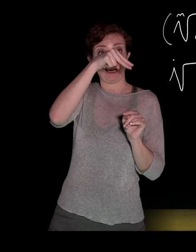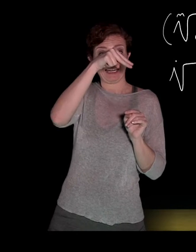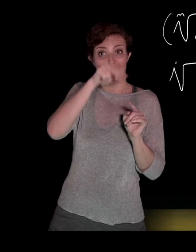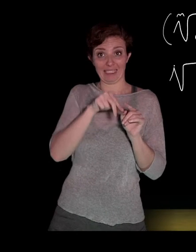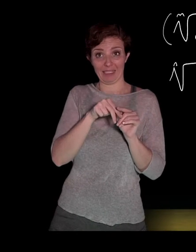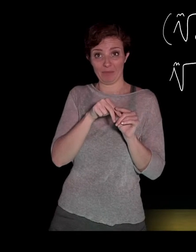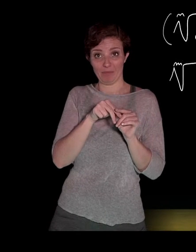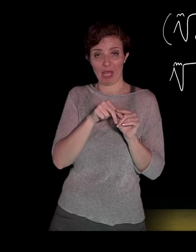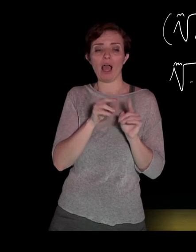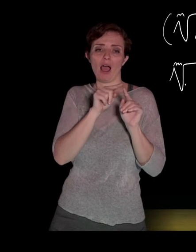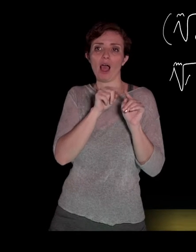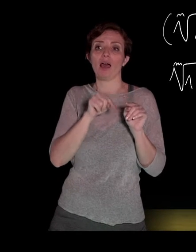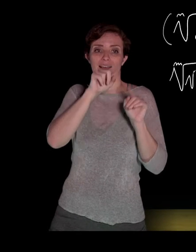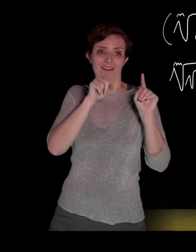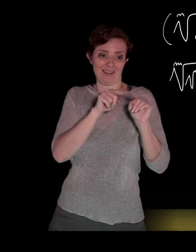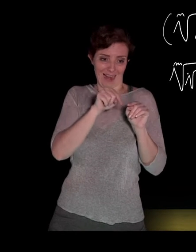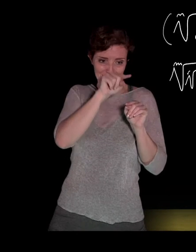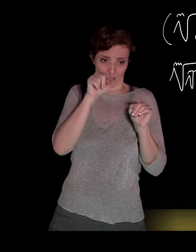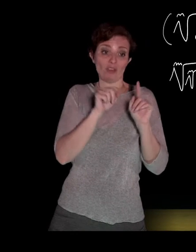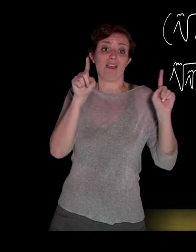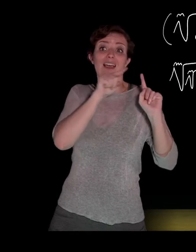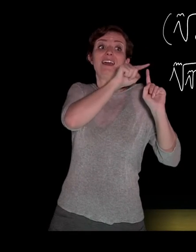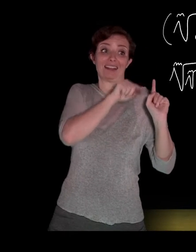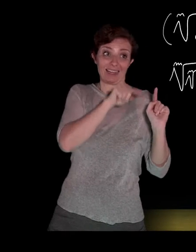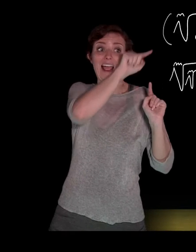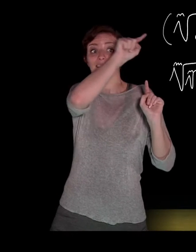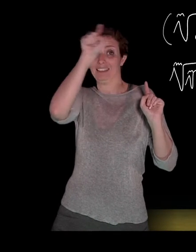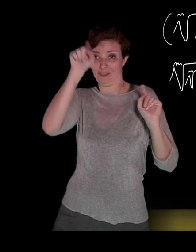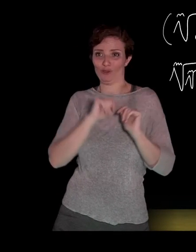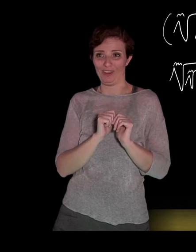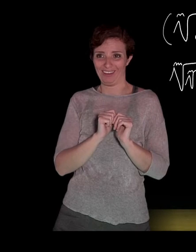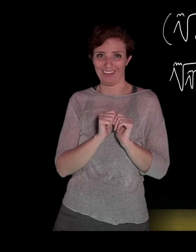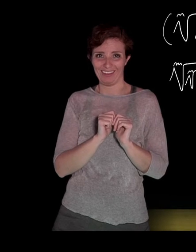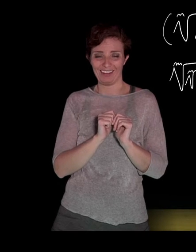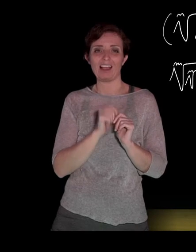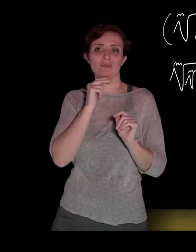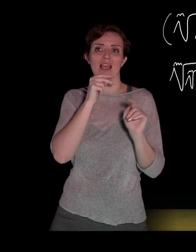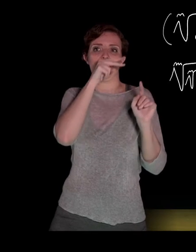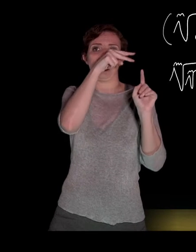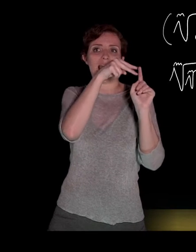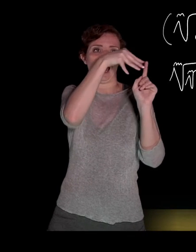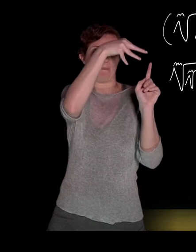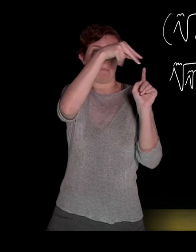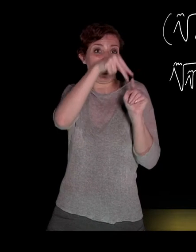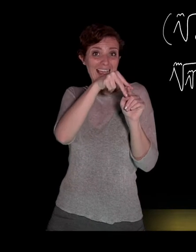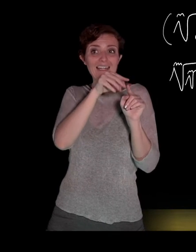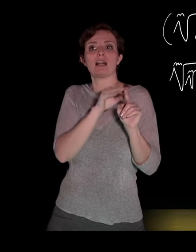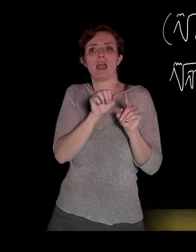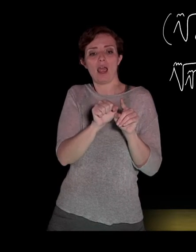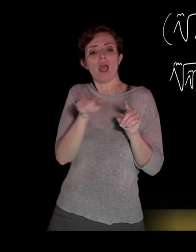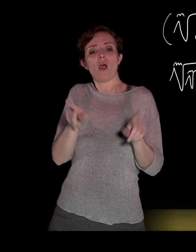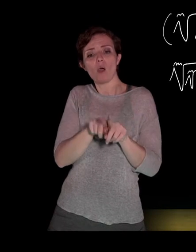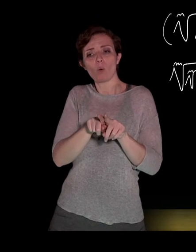radice ennesima di un radicale di indice n è equivalente a un radicale che ha per indice questa volta il